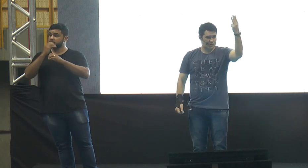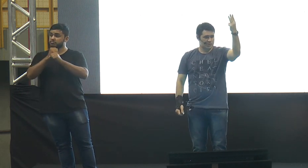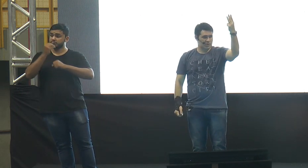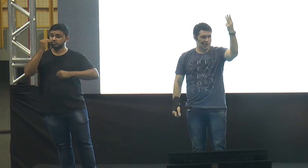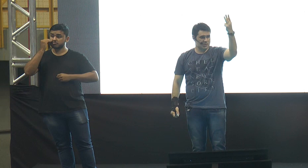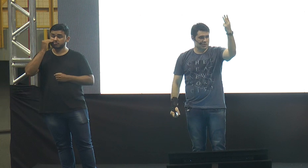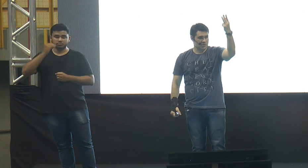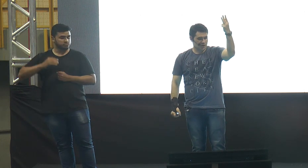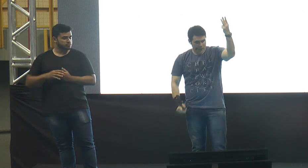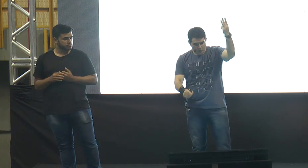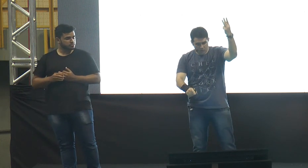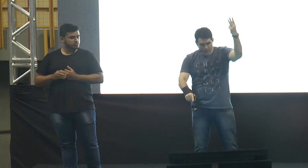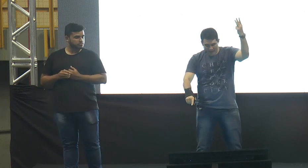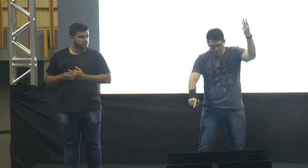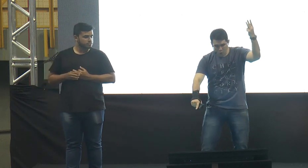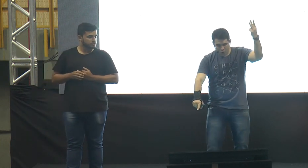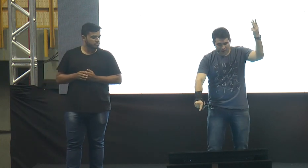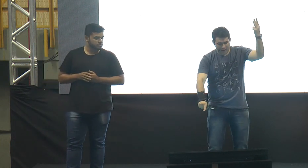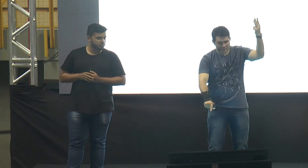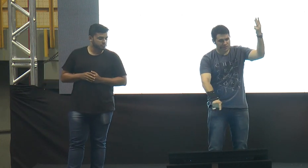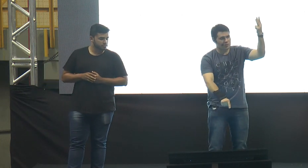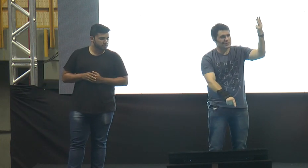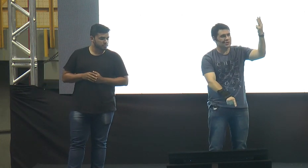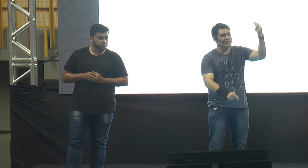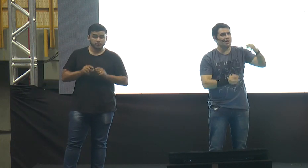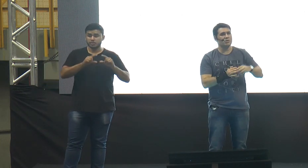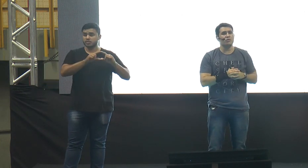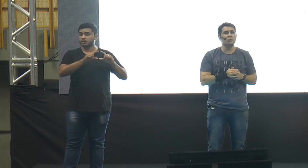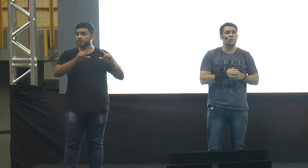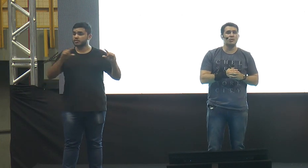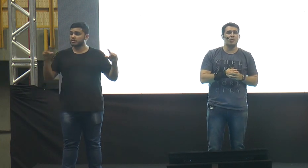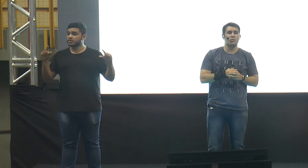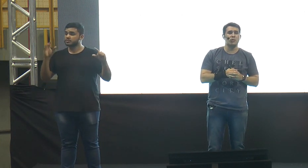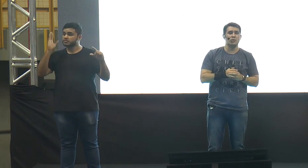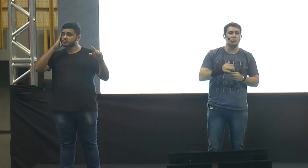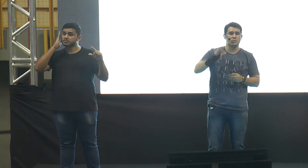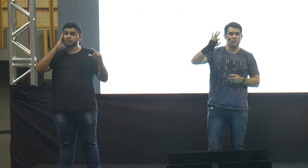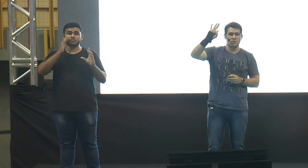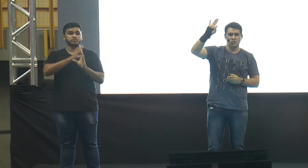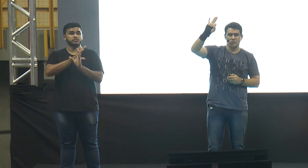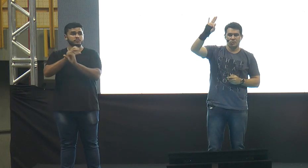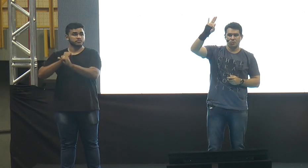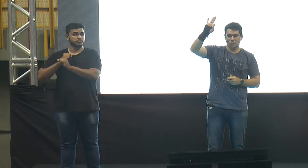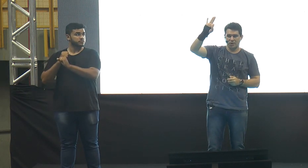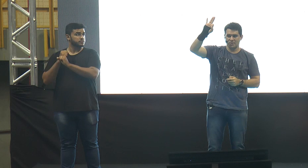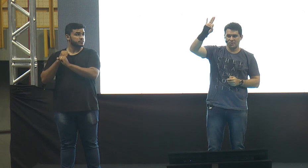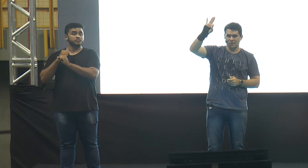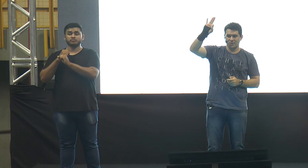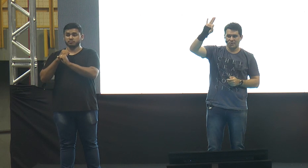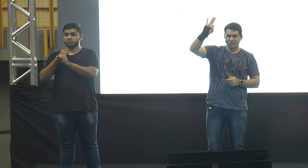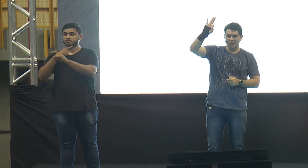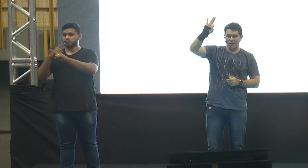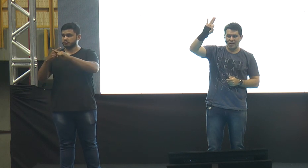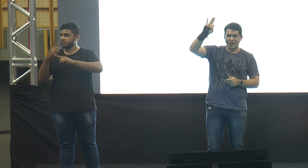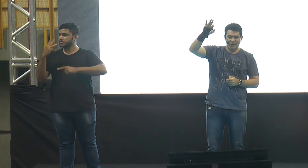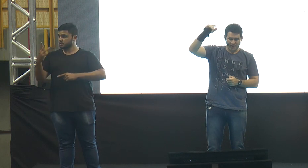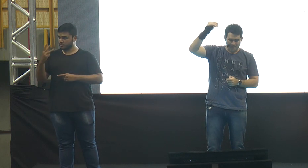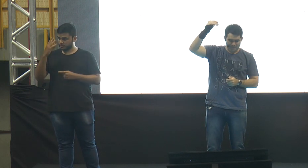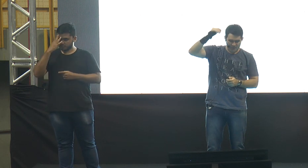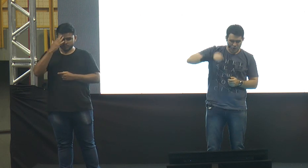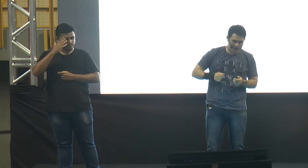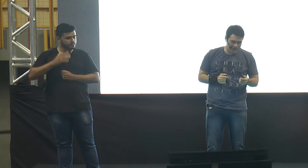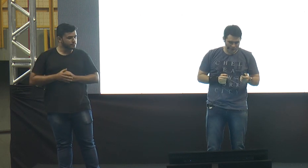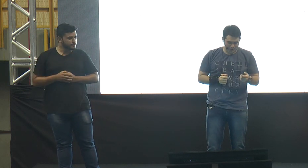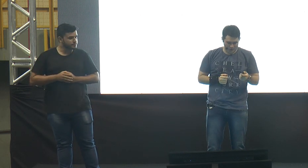C2H2? 3. Então, eu vou pegar toda a reação do acetileno e vou multiplicar por quanto? Por 3. Aí,